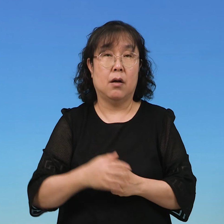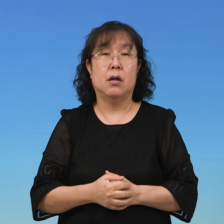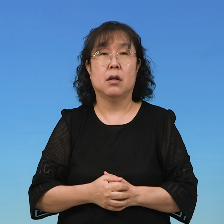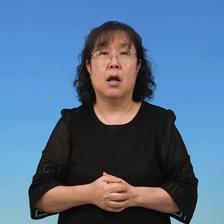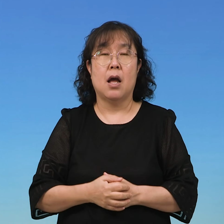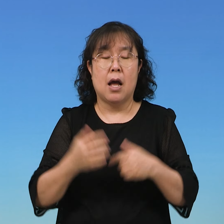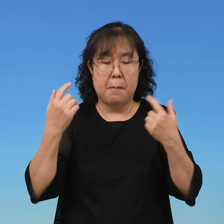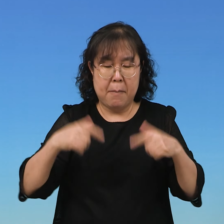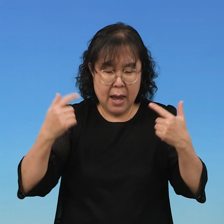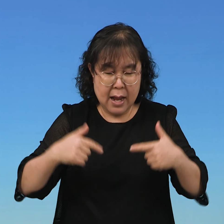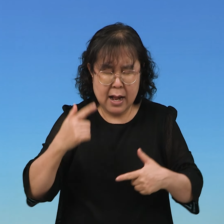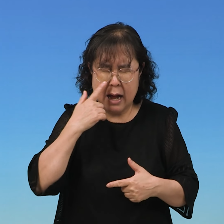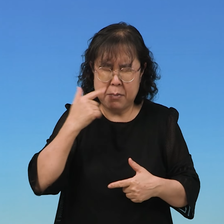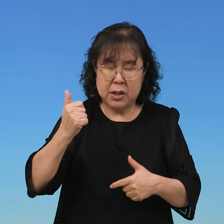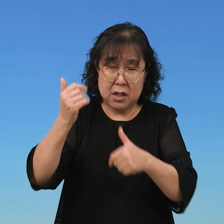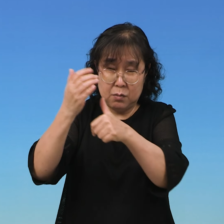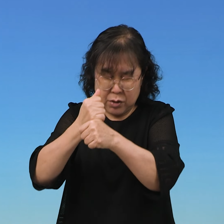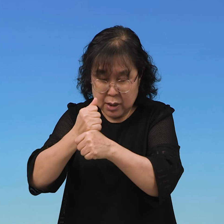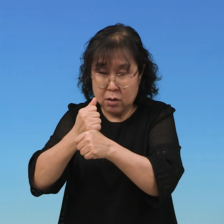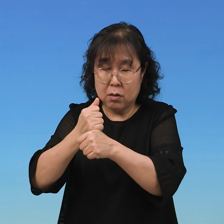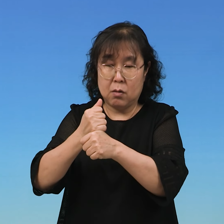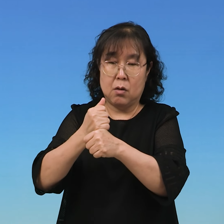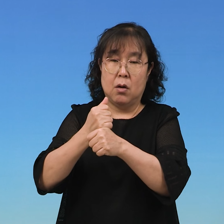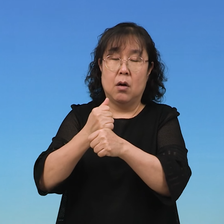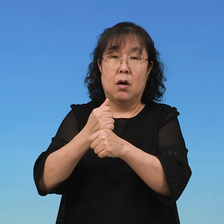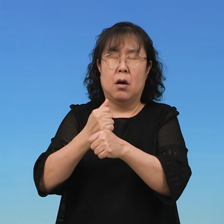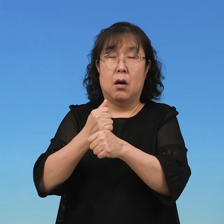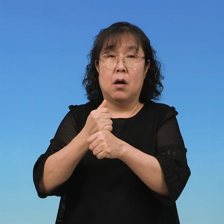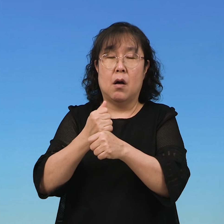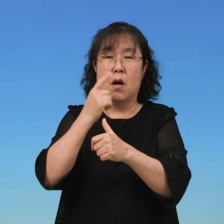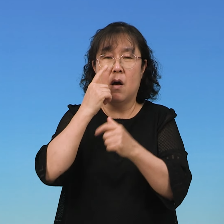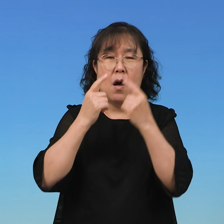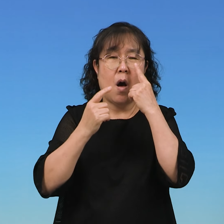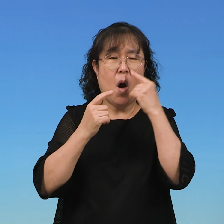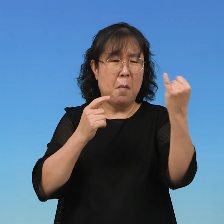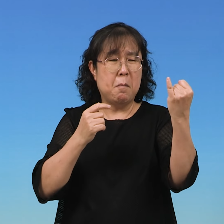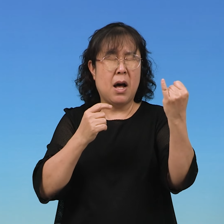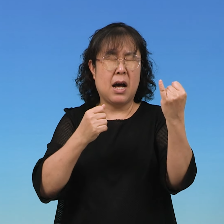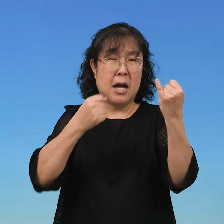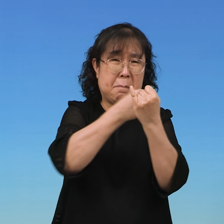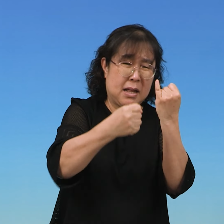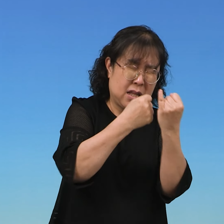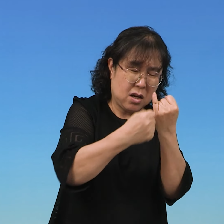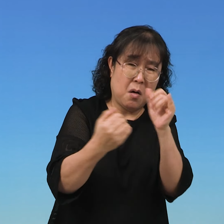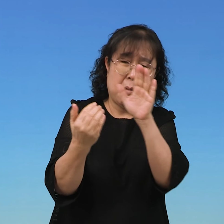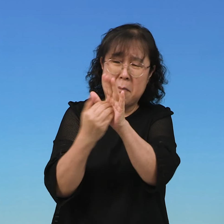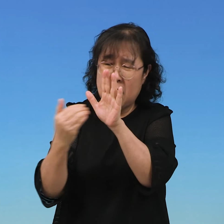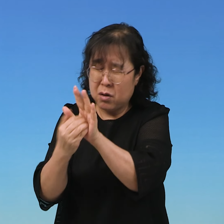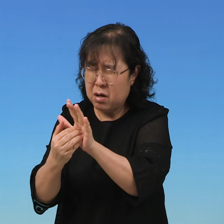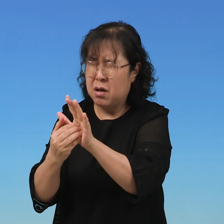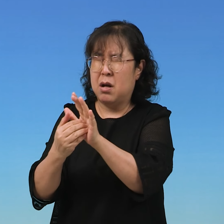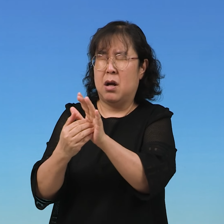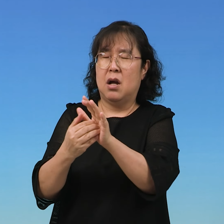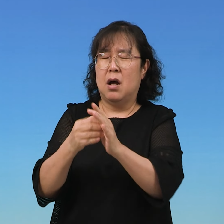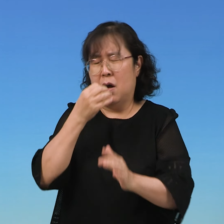매일 밤 아버지의 바지를 붙들고 늘어져 엄마가 맞는 것을 방어하며 정신없는 실랑이를 벌여야